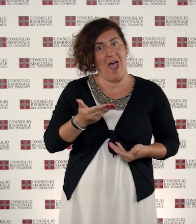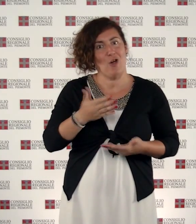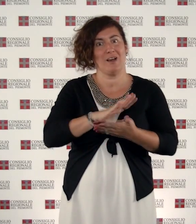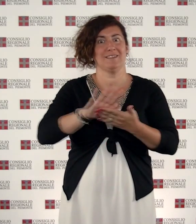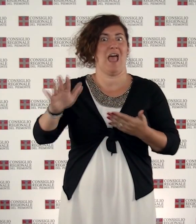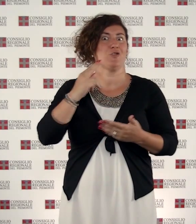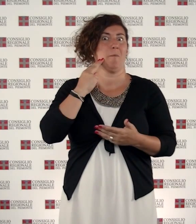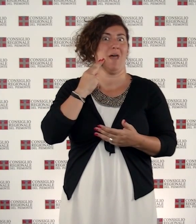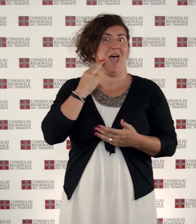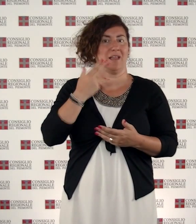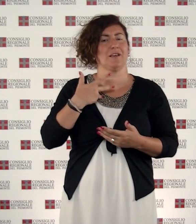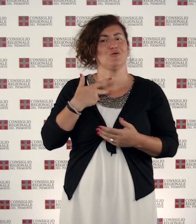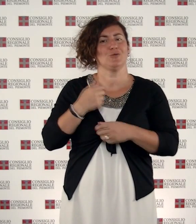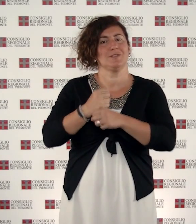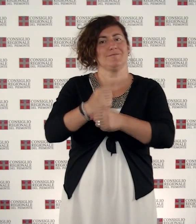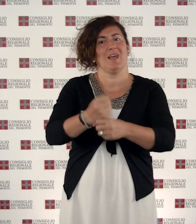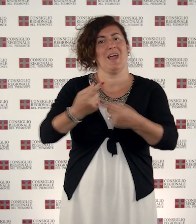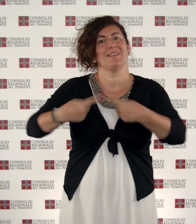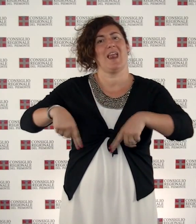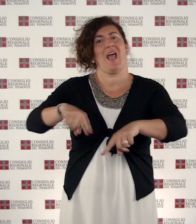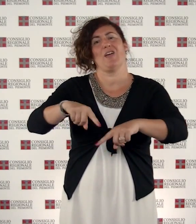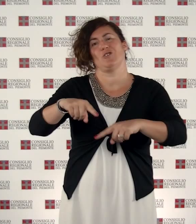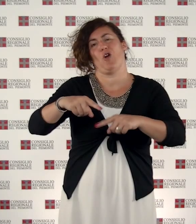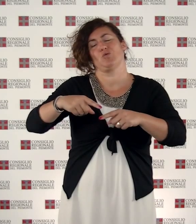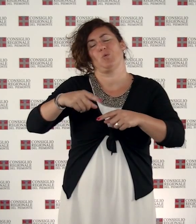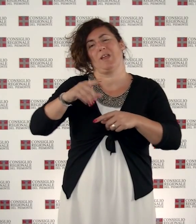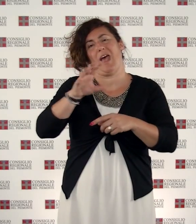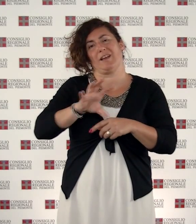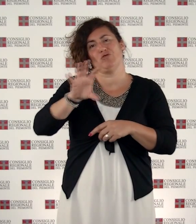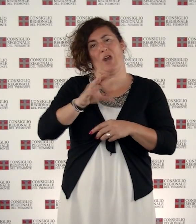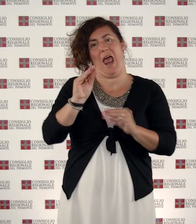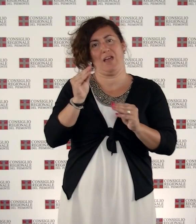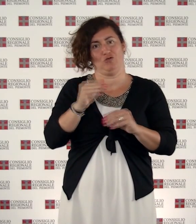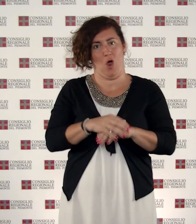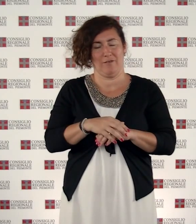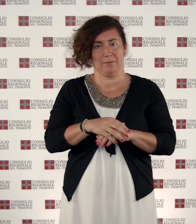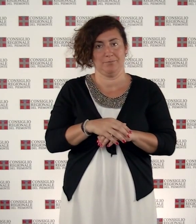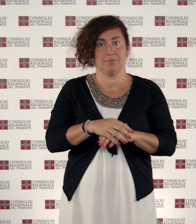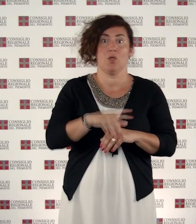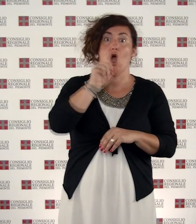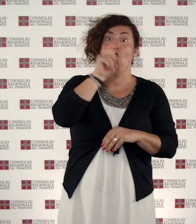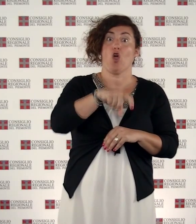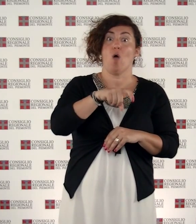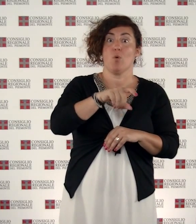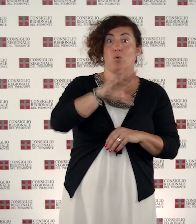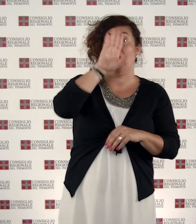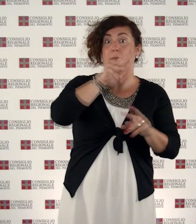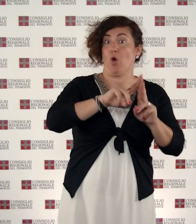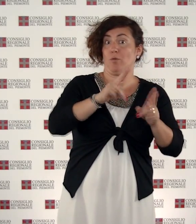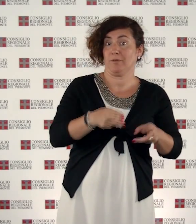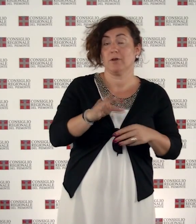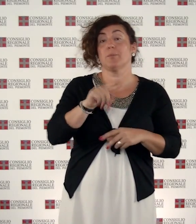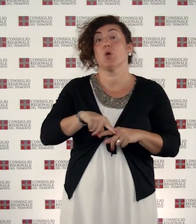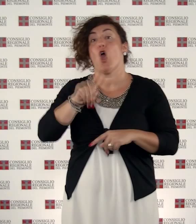della consulta regionale dei giovani comuni capoluoghi di provincia e comuni olimpici sono entrati a far parte